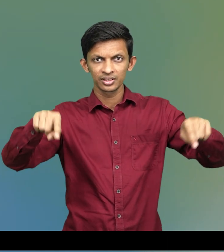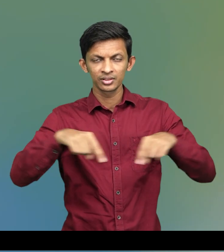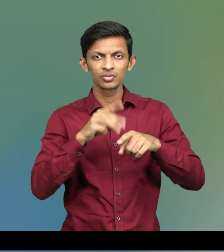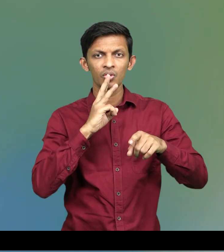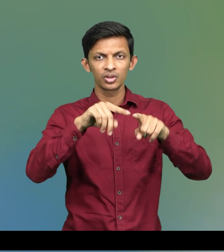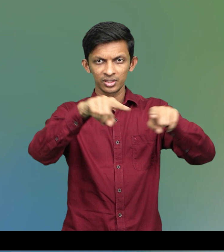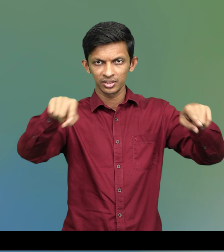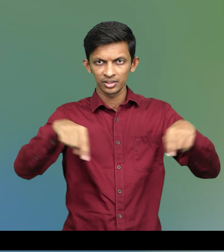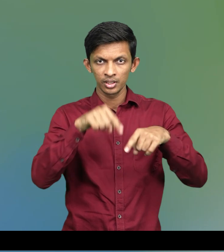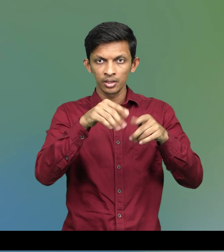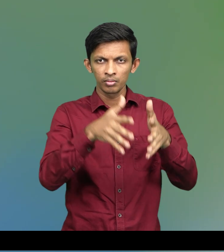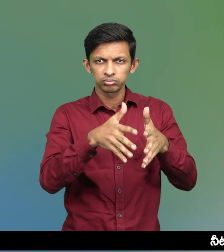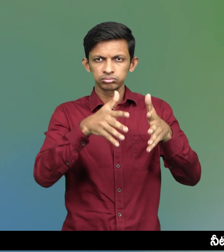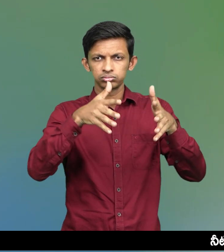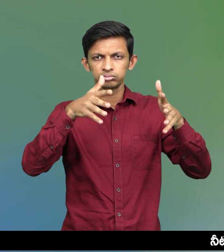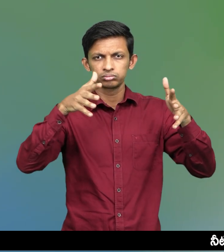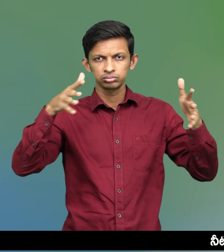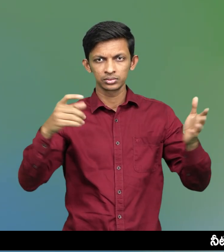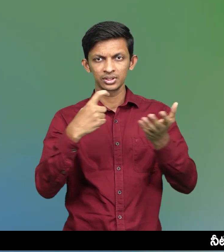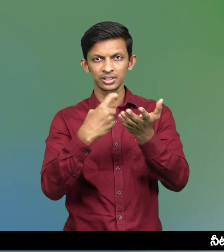సరస్సులు నీటి పెద్ద రిజర్వాయర్.